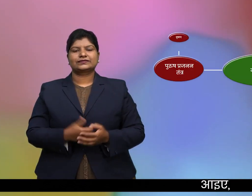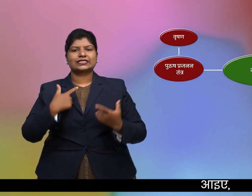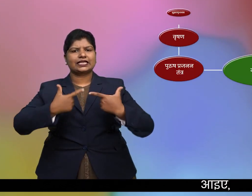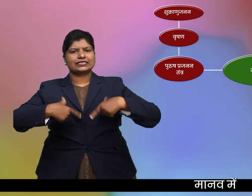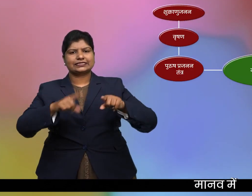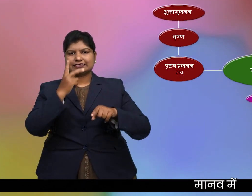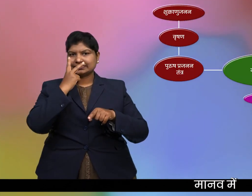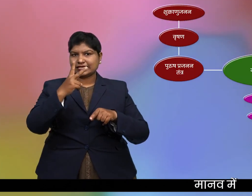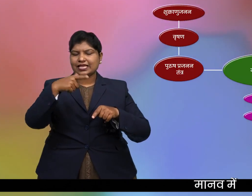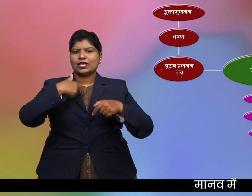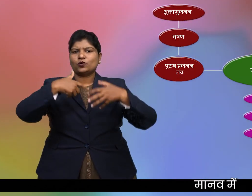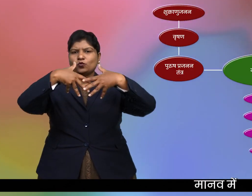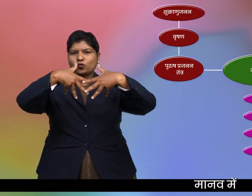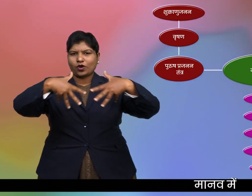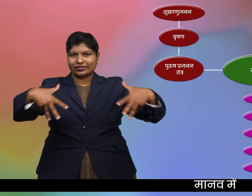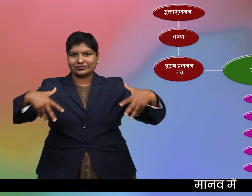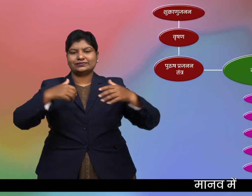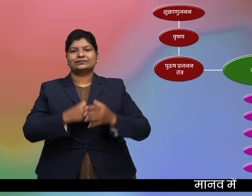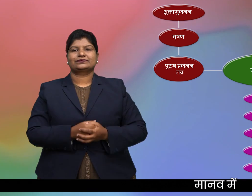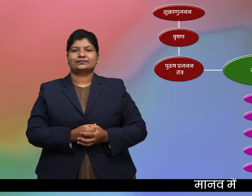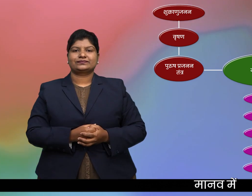आइए मानव में